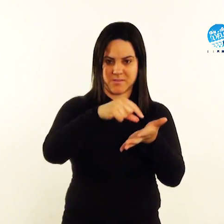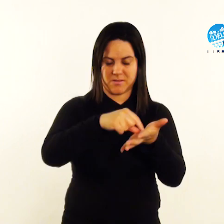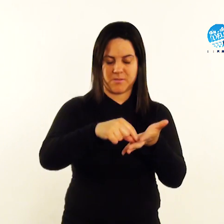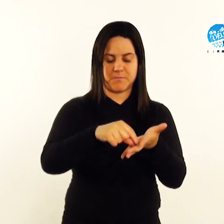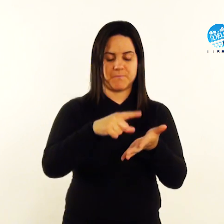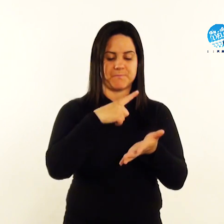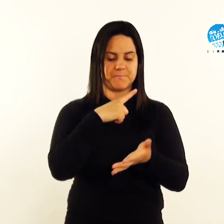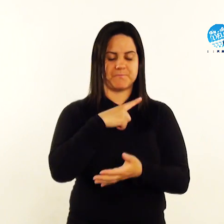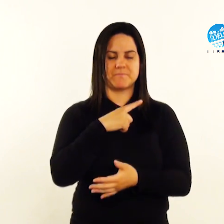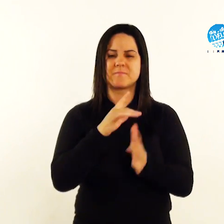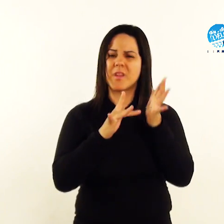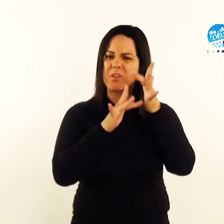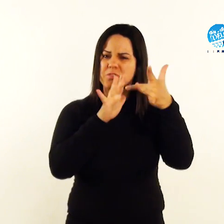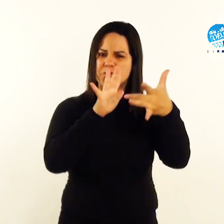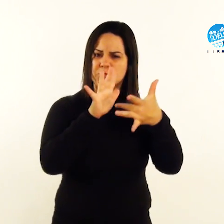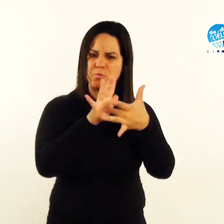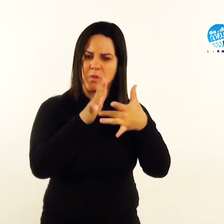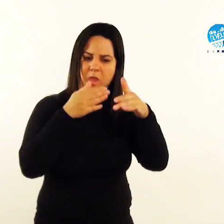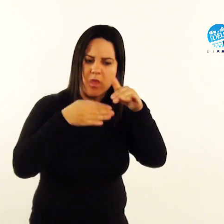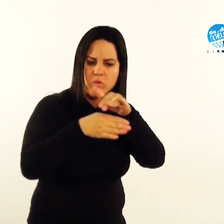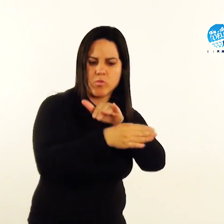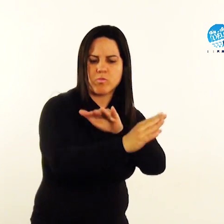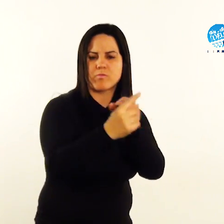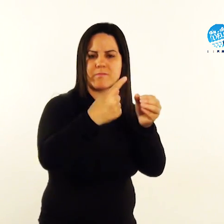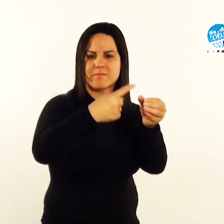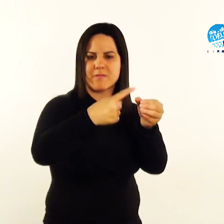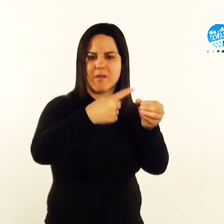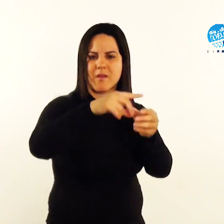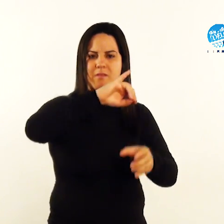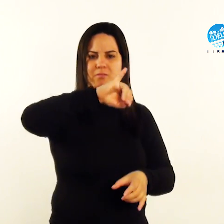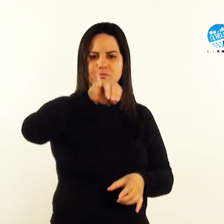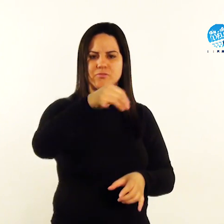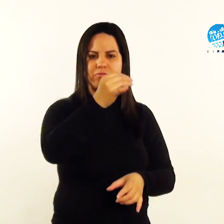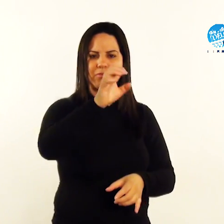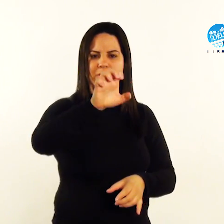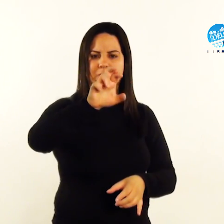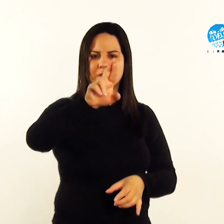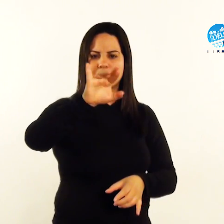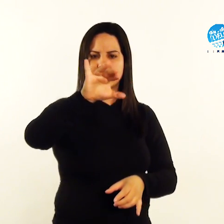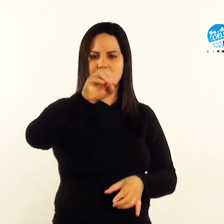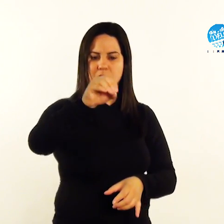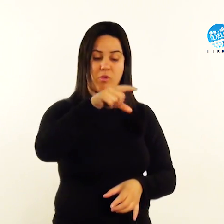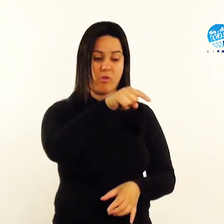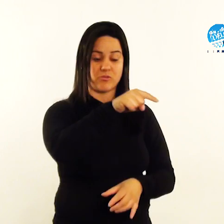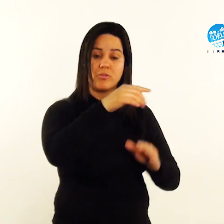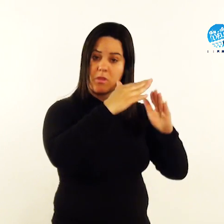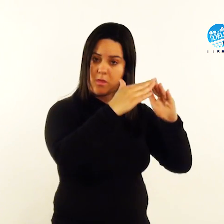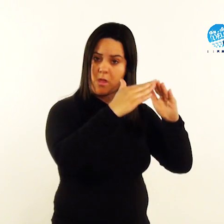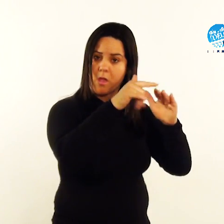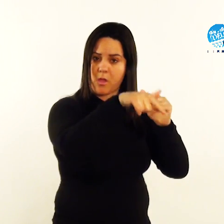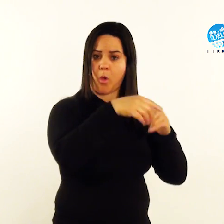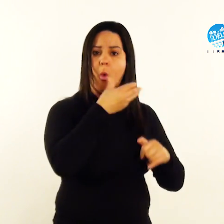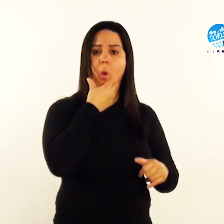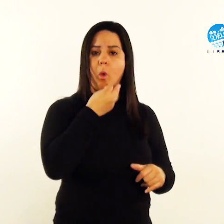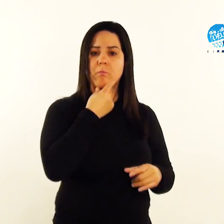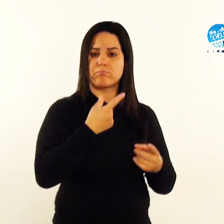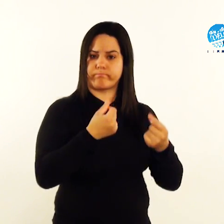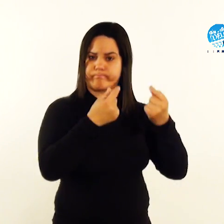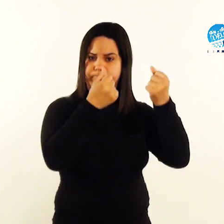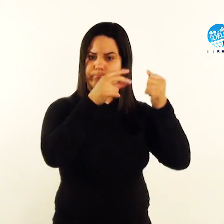A Bíblia diz assim: Jesus entrou em Jericó, estava atravessando a cidade, morava ali um homem rico chamado Zaqueu, que era